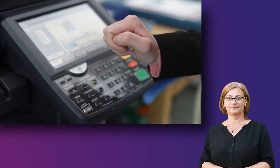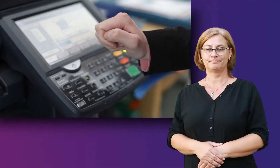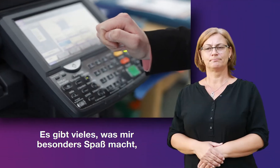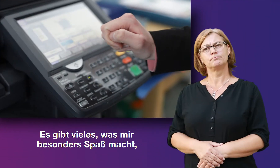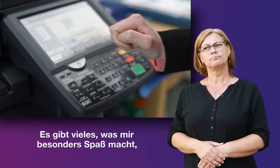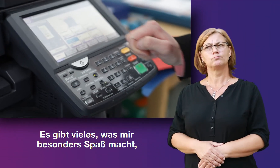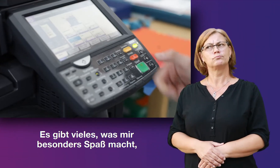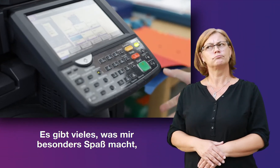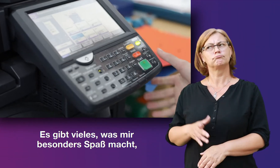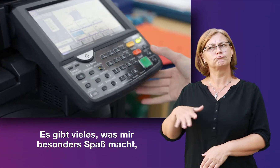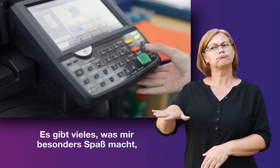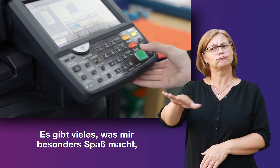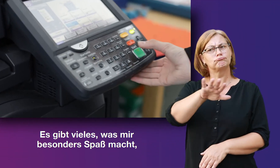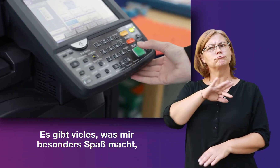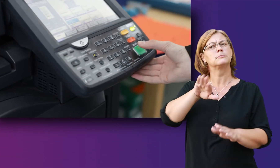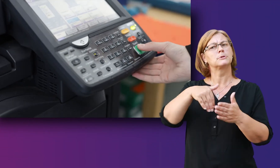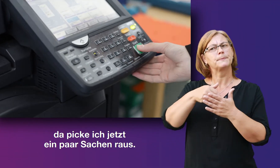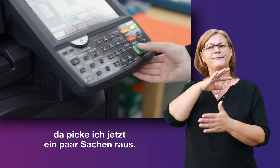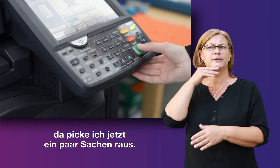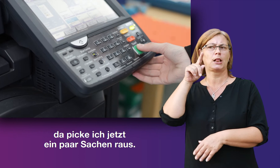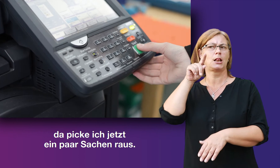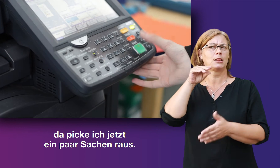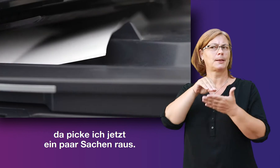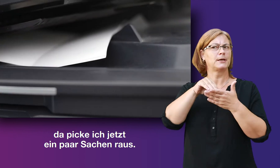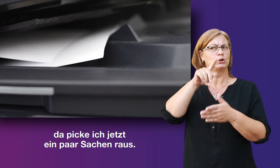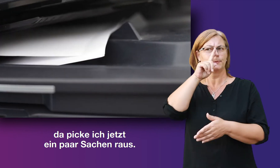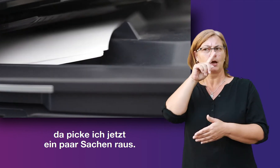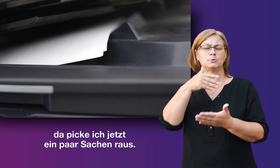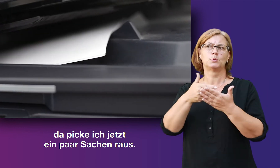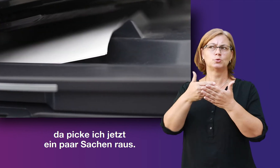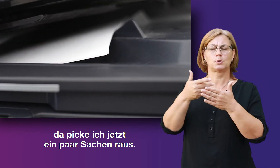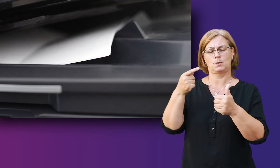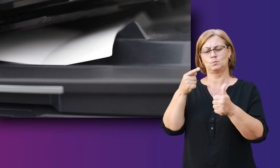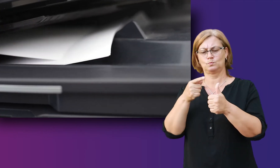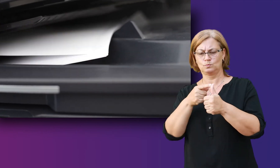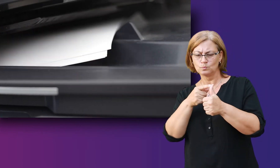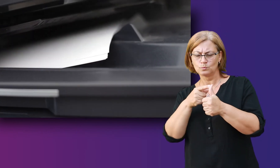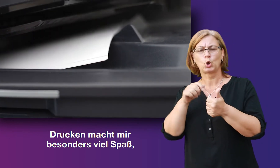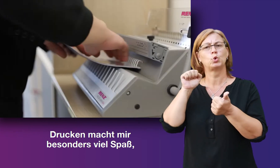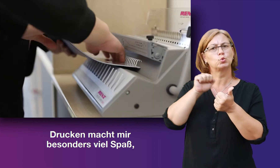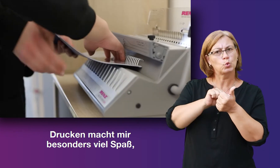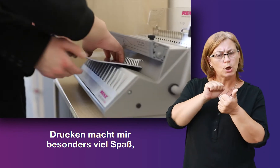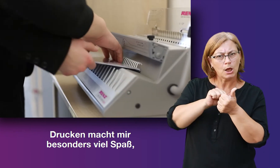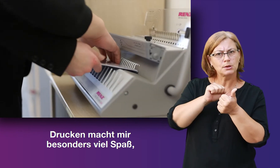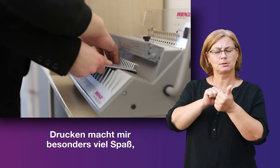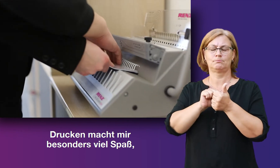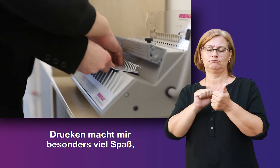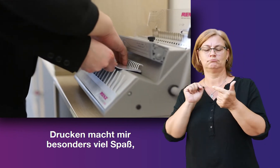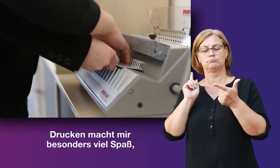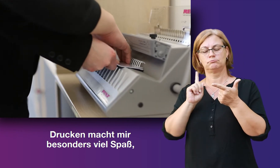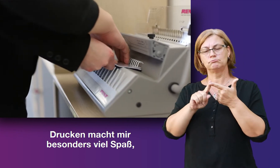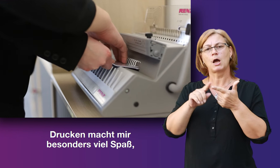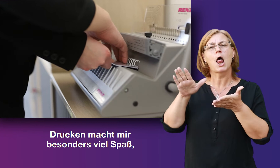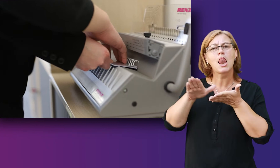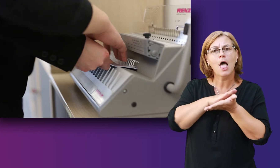Es gibt eigentlich vieles, was mir besonders Spaß macht, aber da picke ich jetzt mal ein paar Sachen raus. Drucken macht mir besonders viel